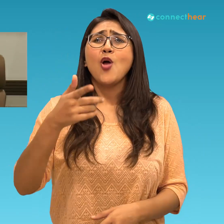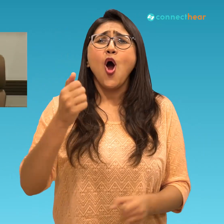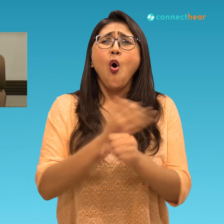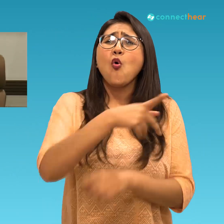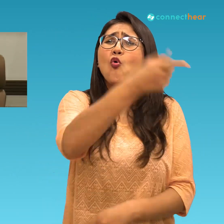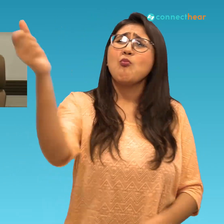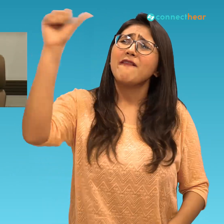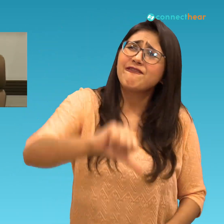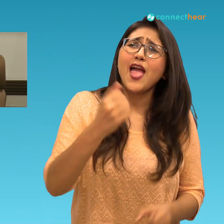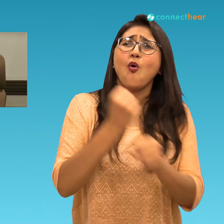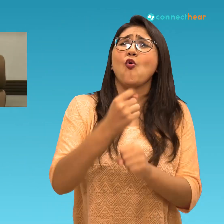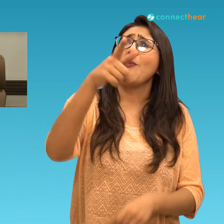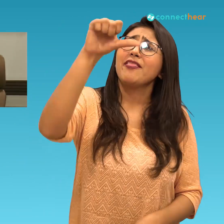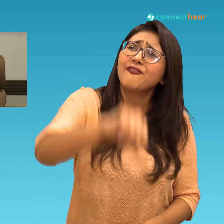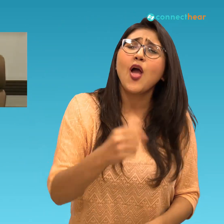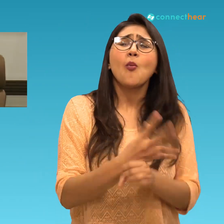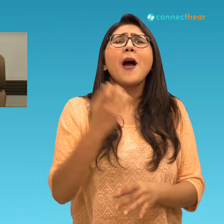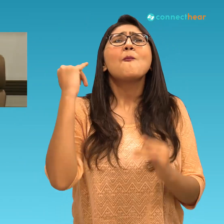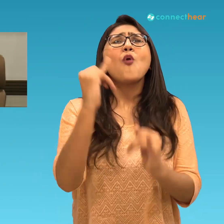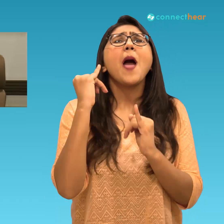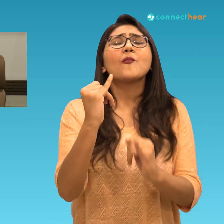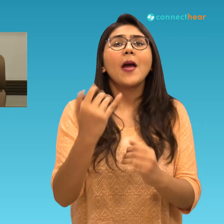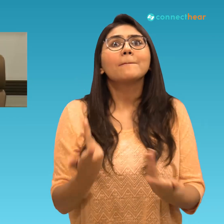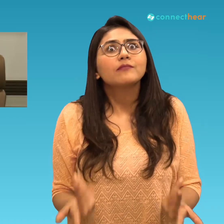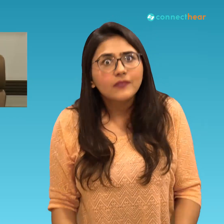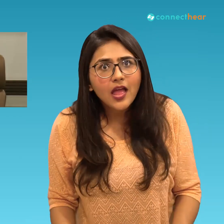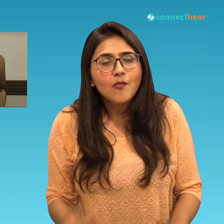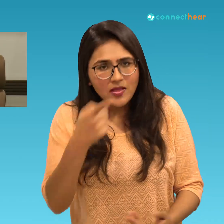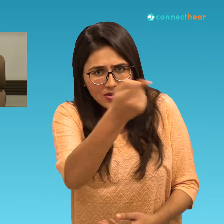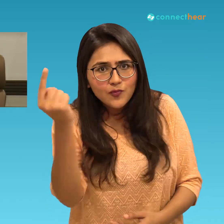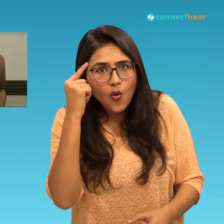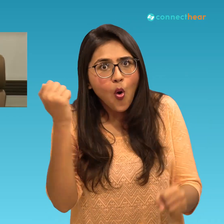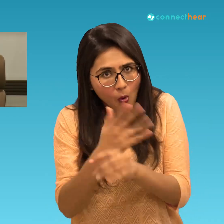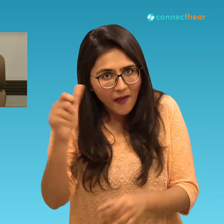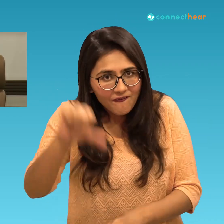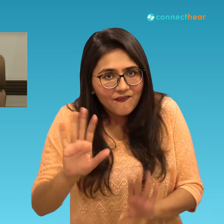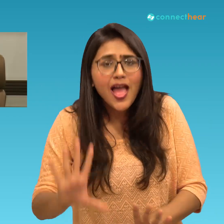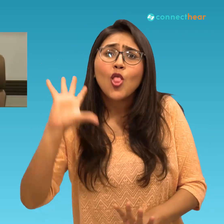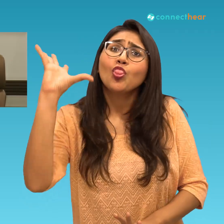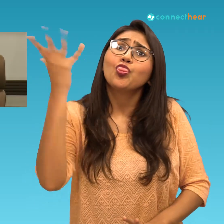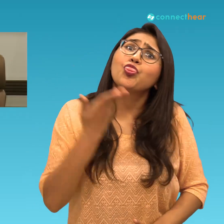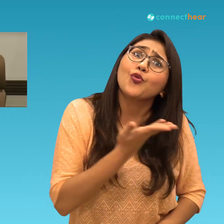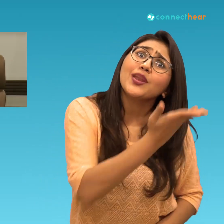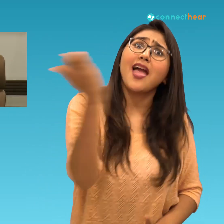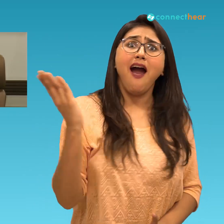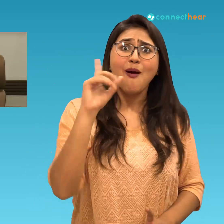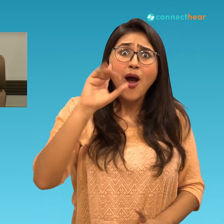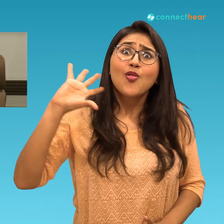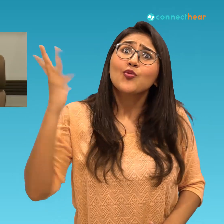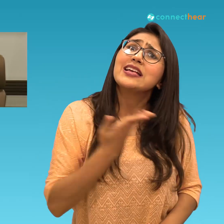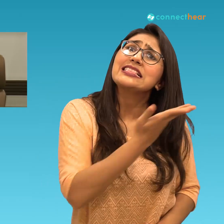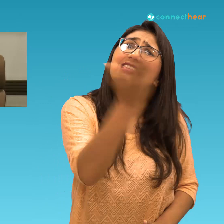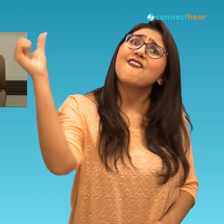है कंट्रोल करने में। मकसद ये है कि अगर तो वाकई हुकूमतें फेल हो गई हैं तो पूरी दुनिया की हुकूमतें फेल हो गई।